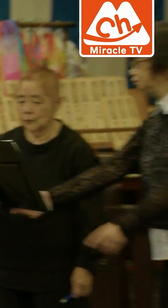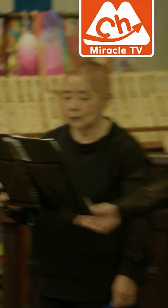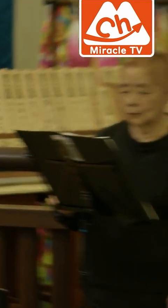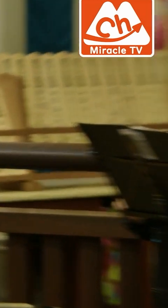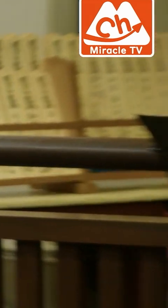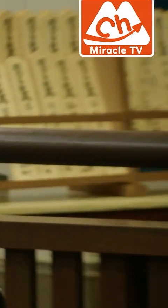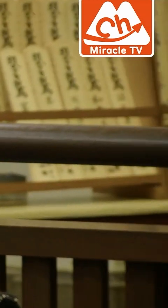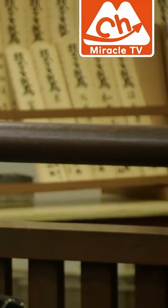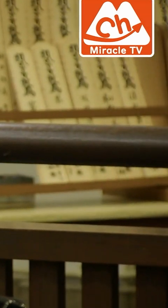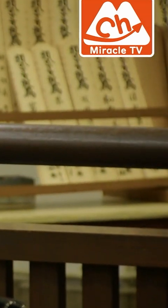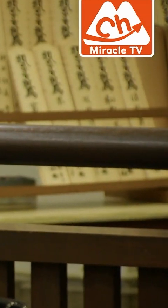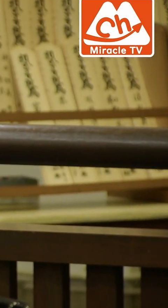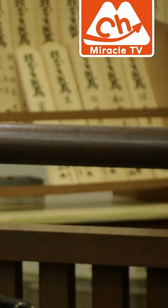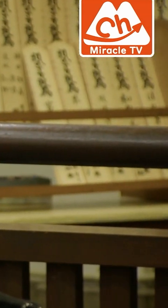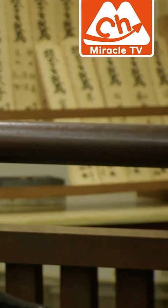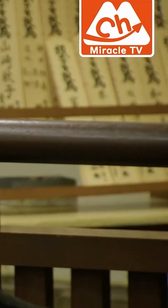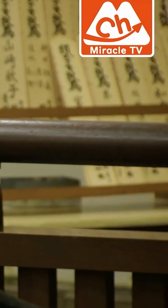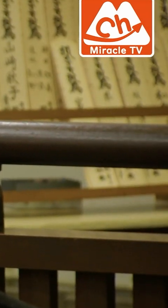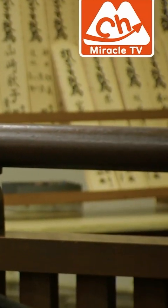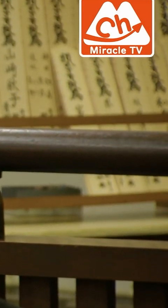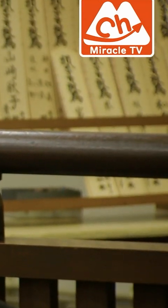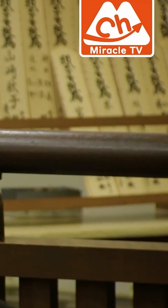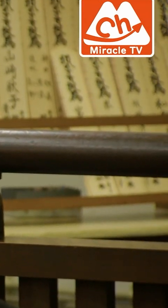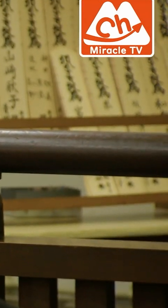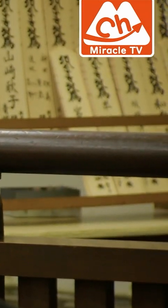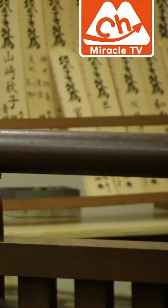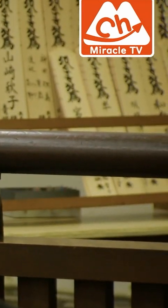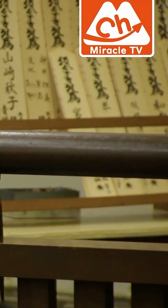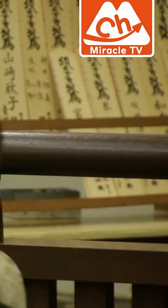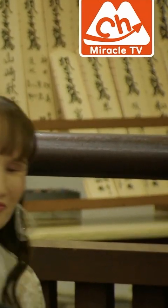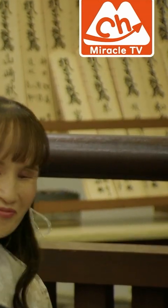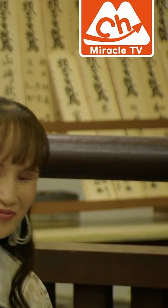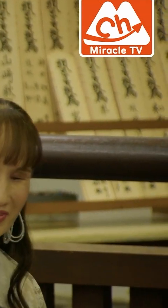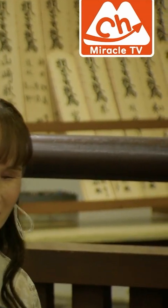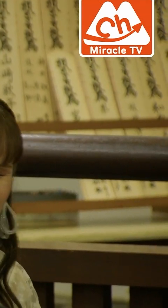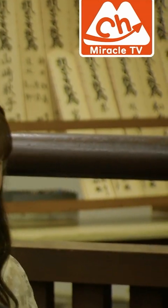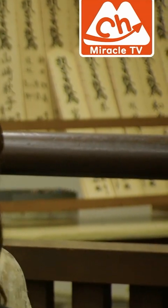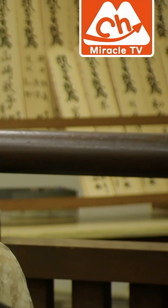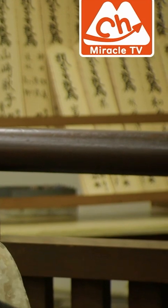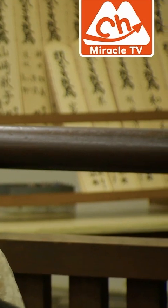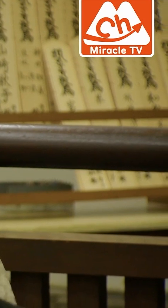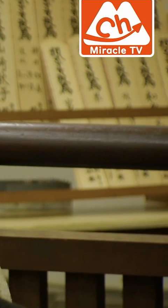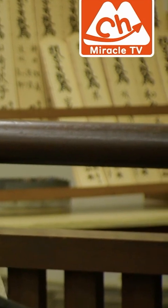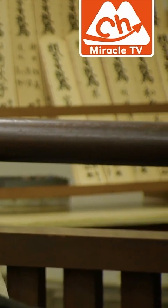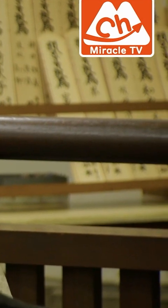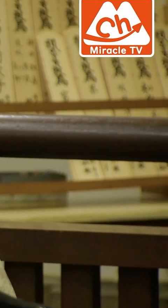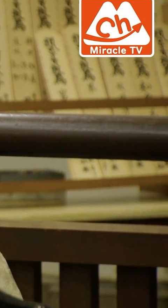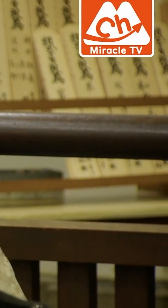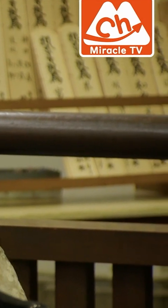ちょっと私のパートナーイリーナがですね、